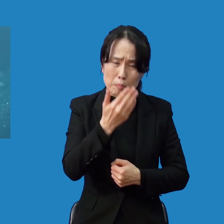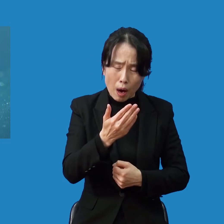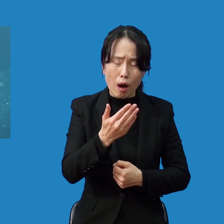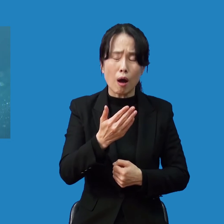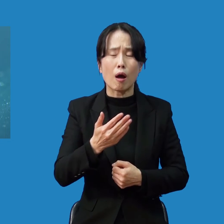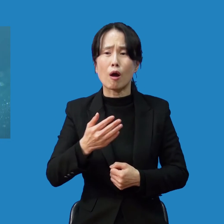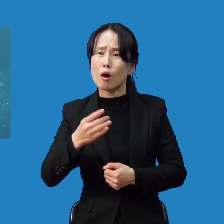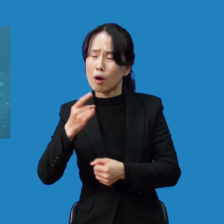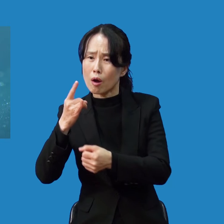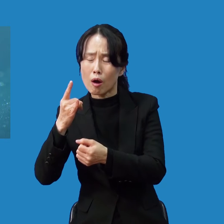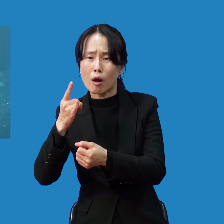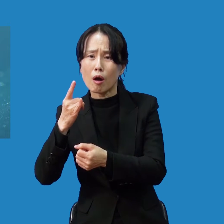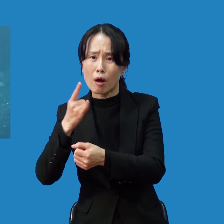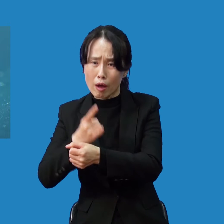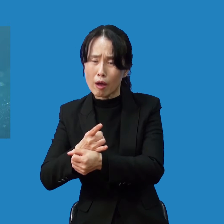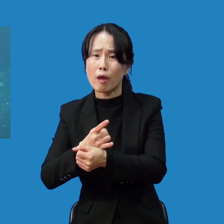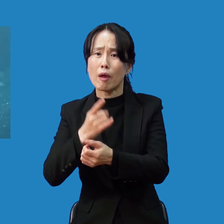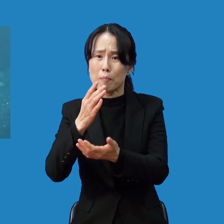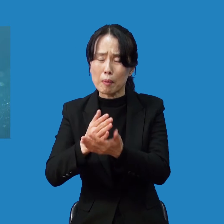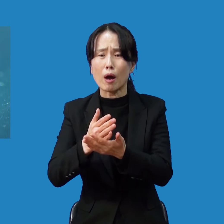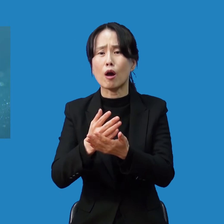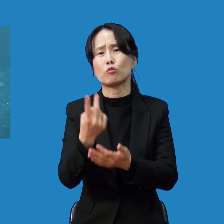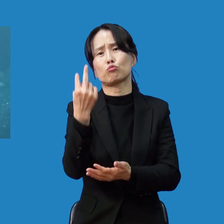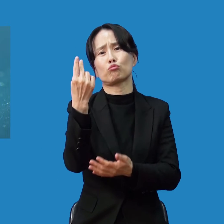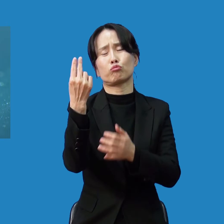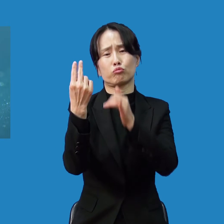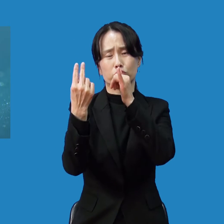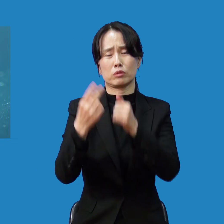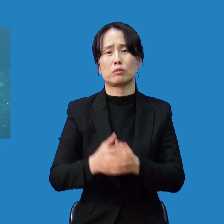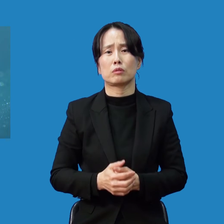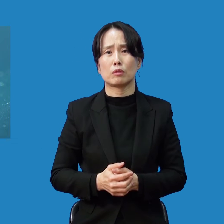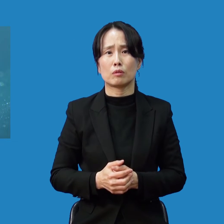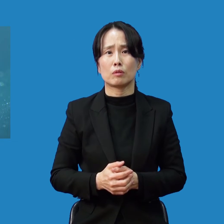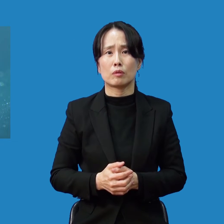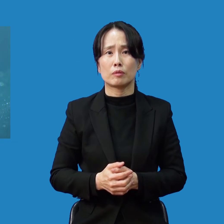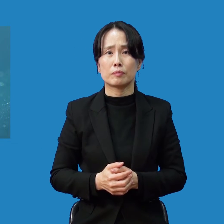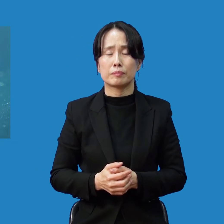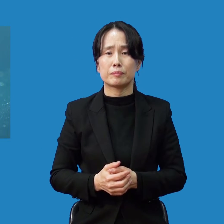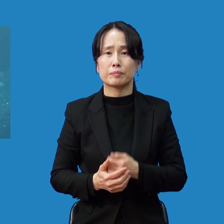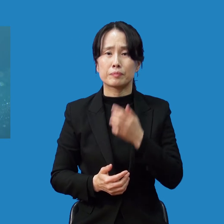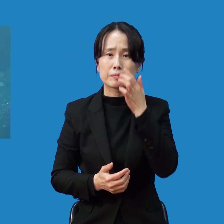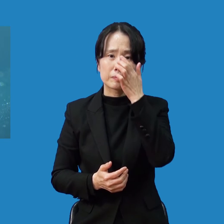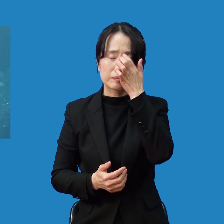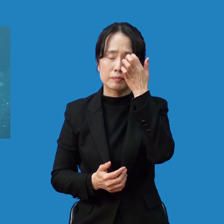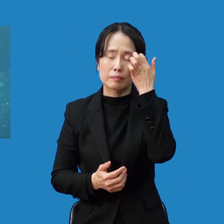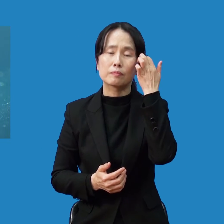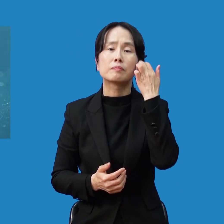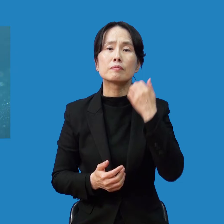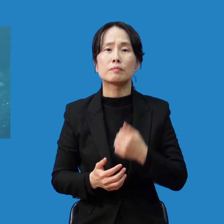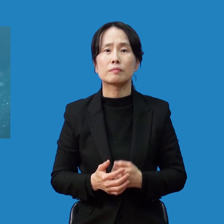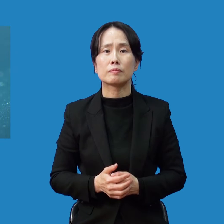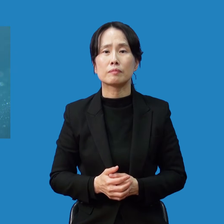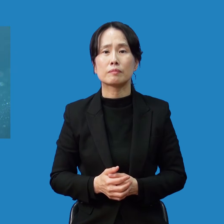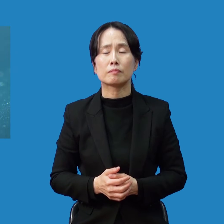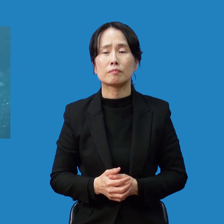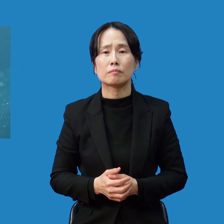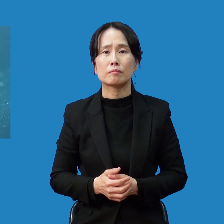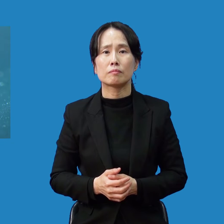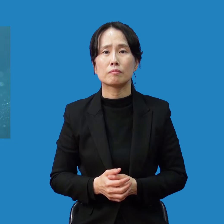안 할 수도 있고 그런 것인데 그걸 하면 안 된다고 규정한 옛날 사람들이 잘못된 것입니다.